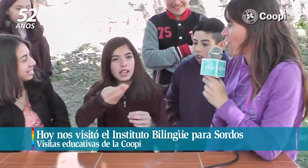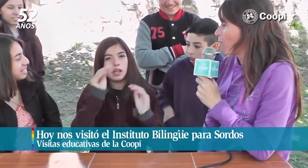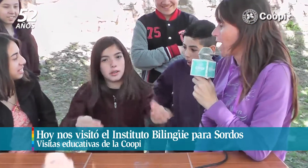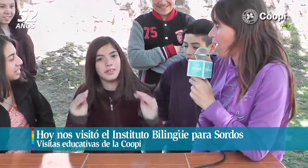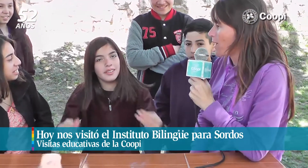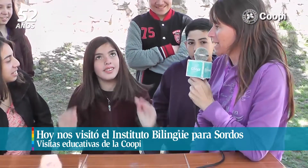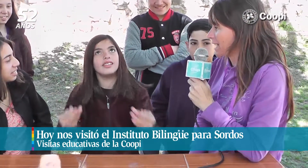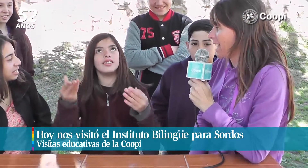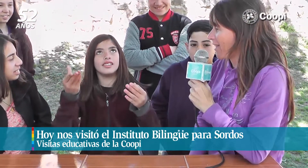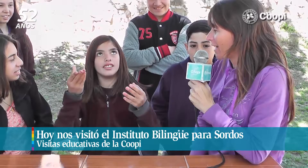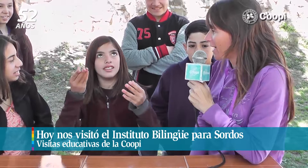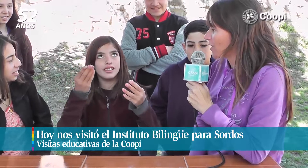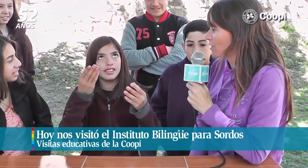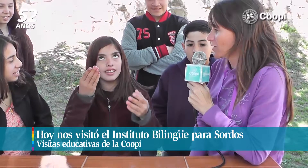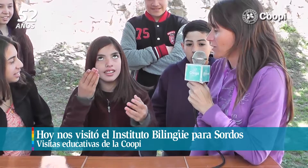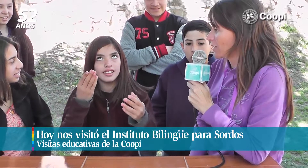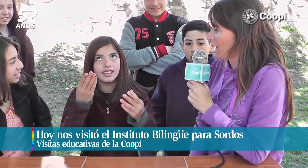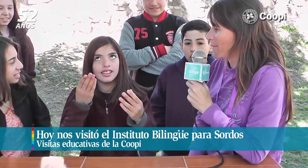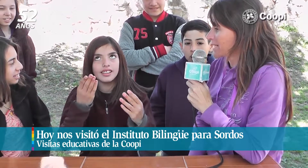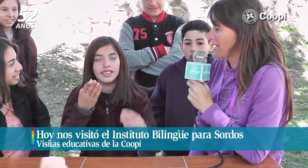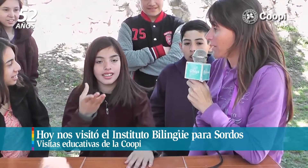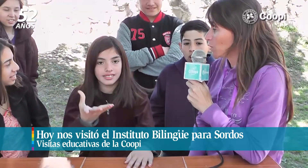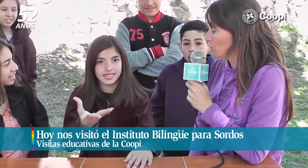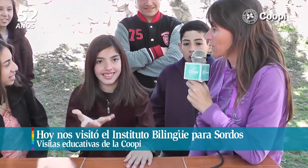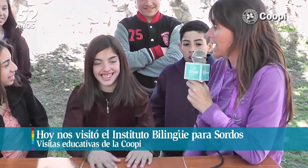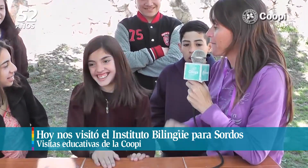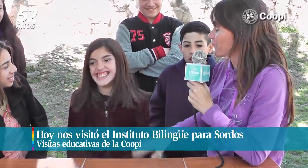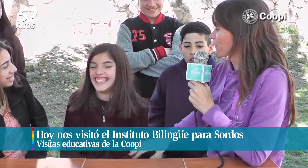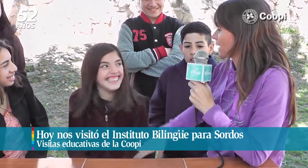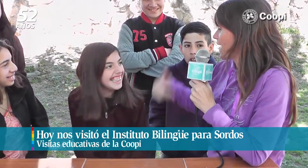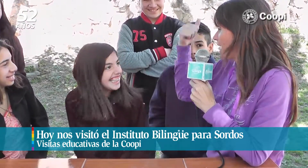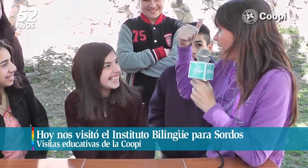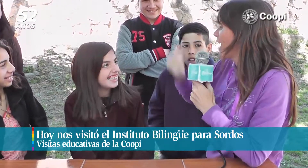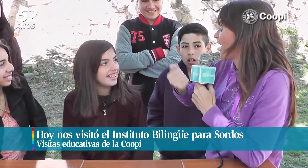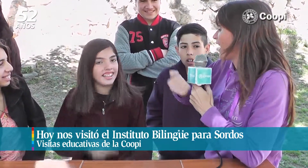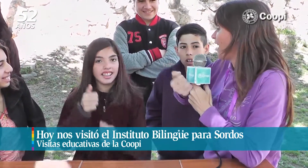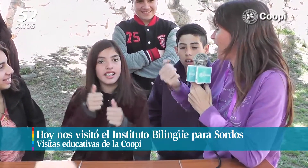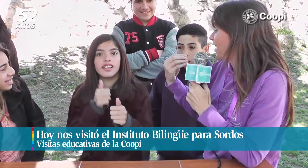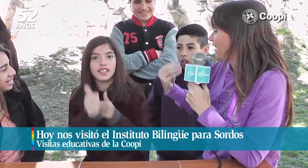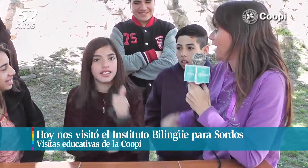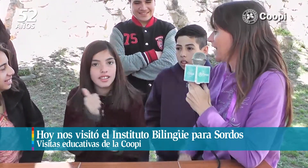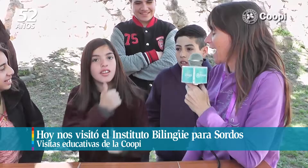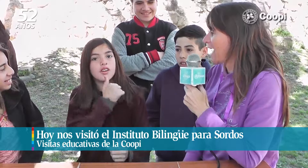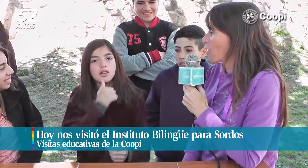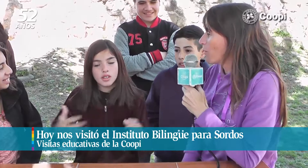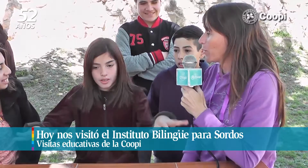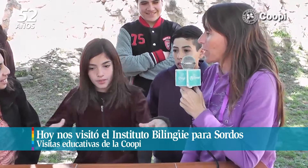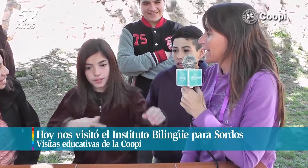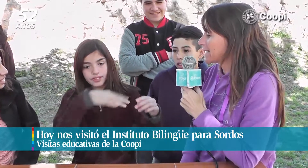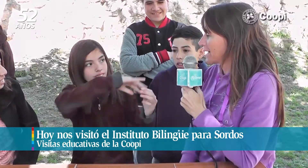Cómo el agua llega del río, que a veces está muy sucia. y acá cómo potabilizan el